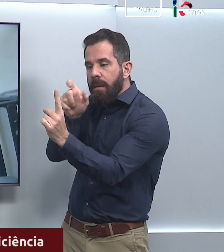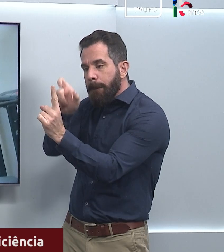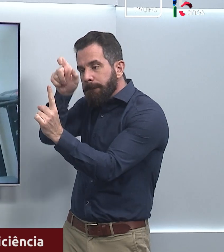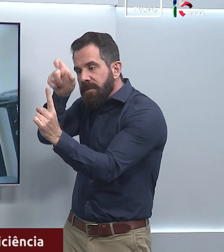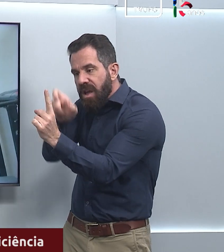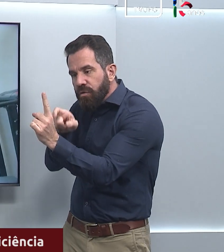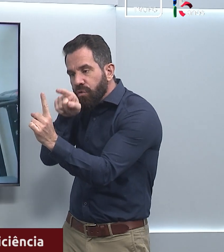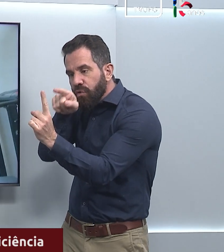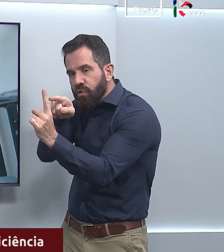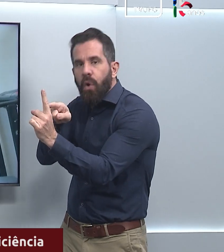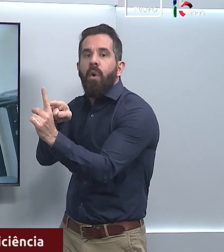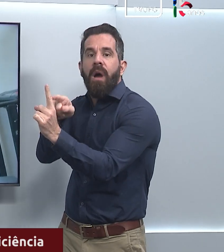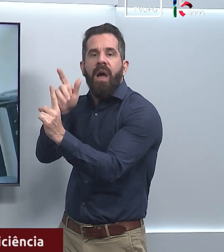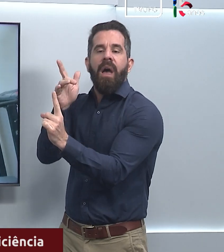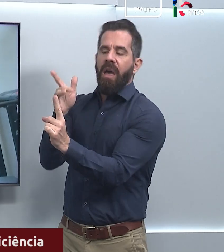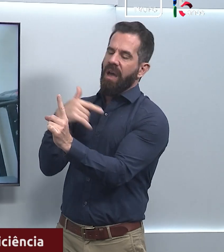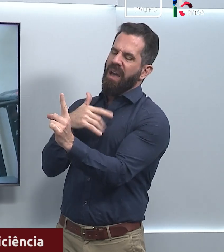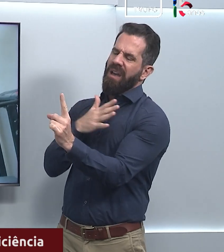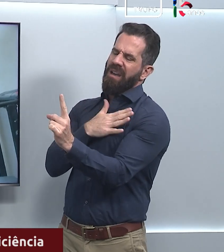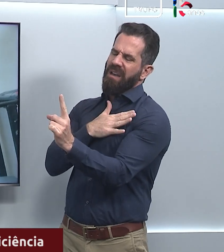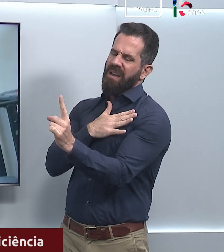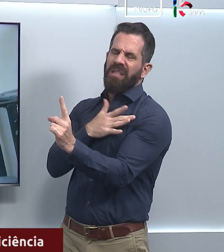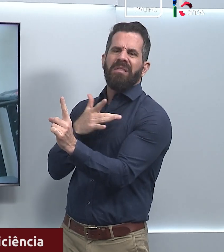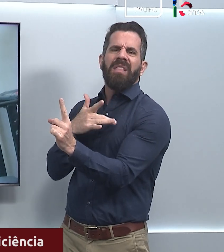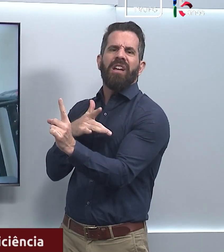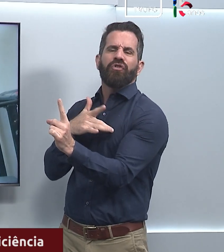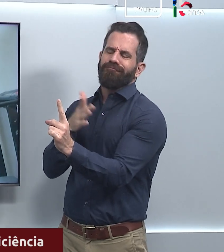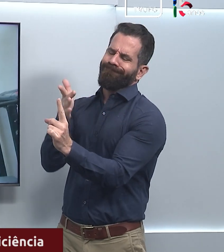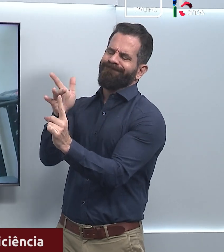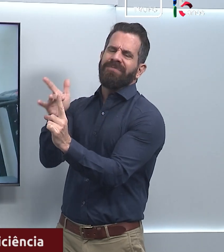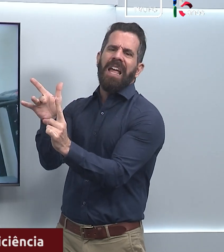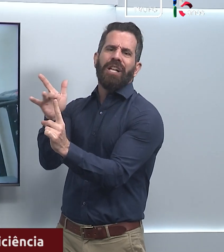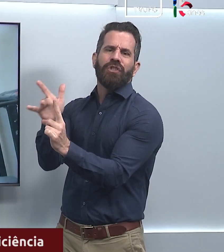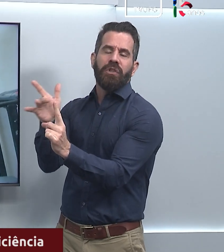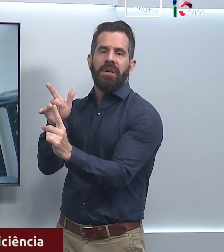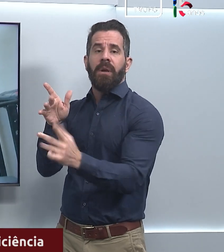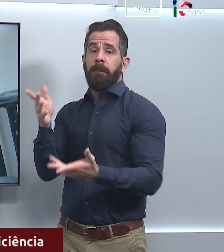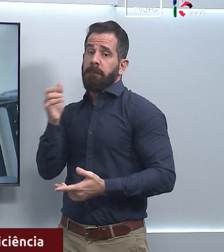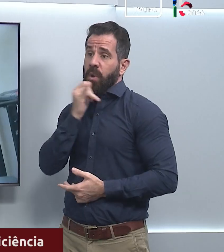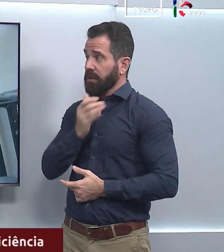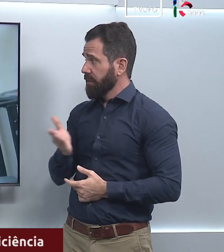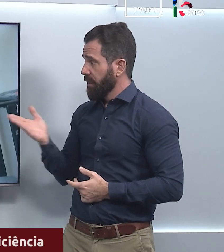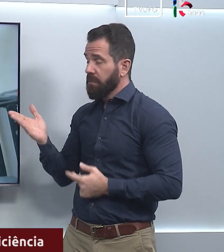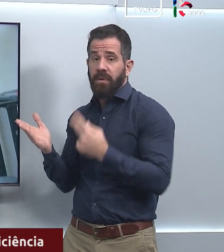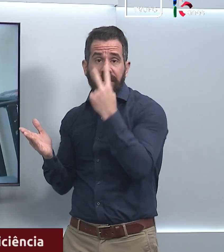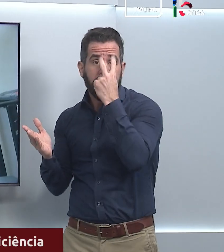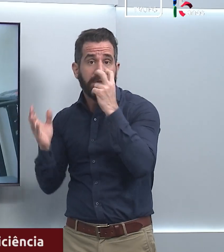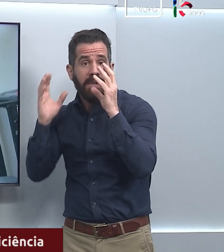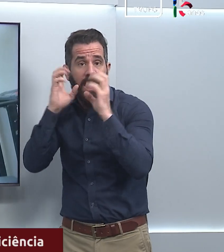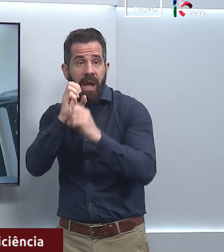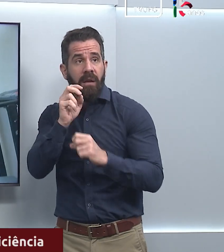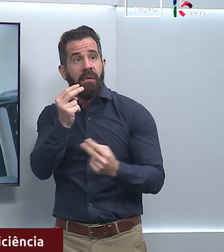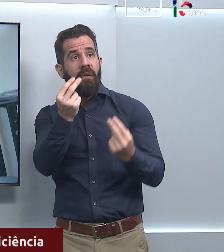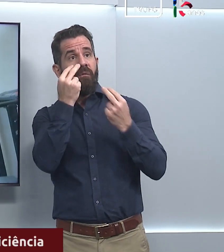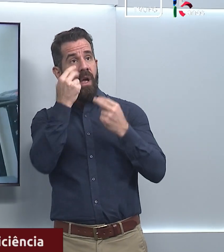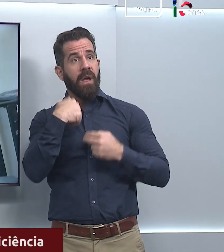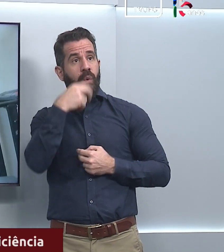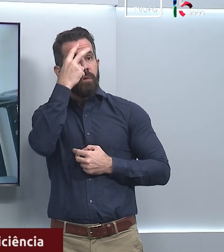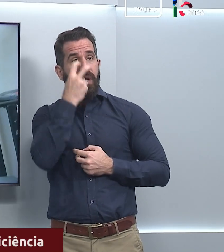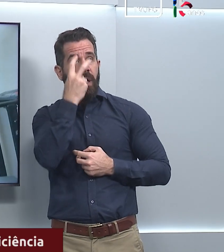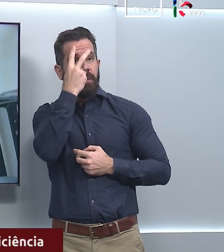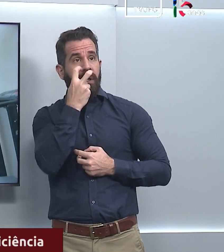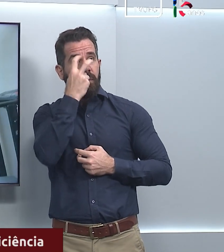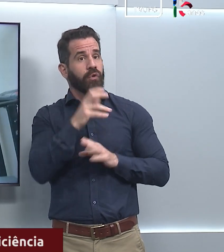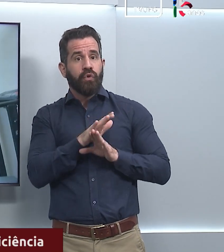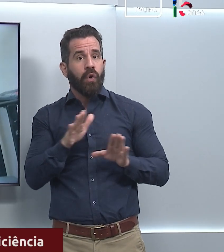mata. Então, nós somos reduzidas, eu sou reduzida à minha cegueira, e as leis não resolvem a